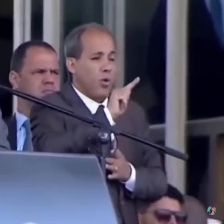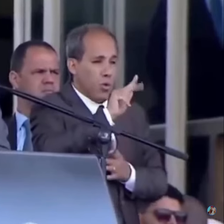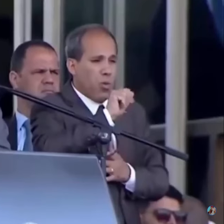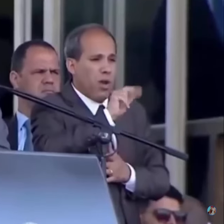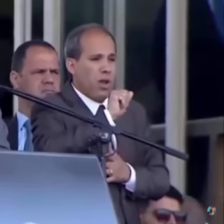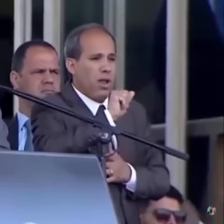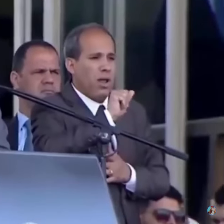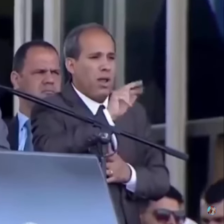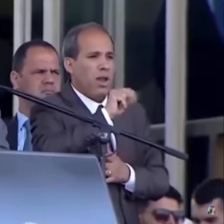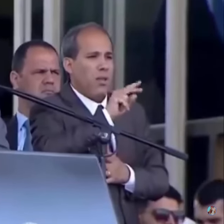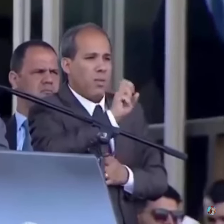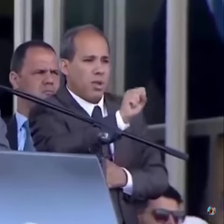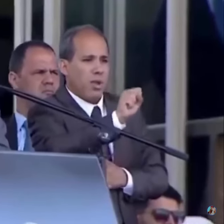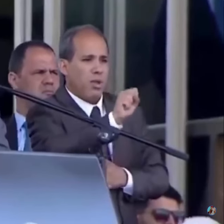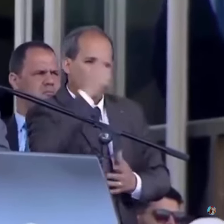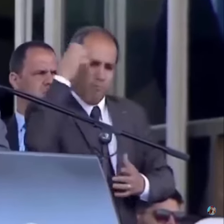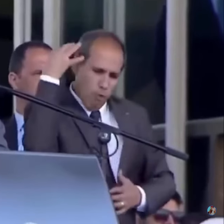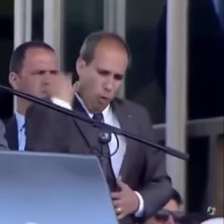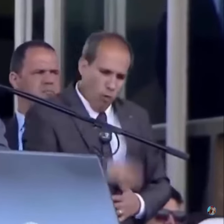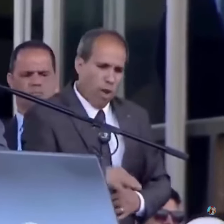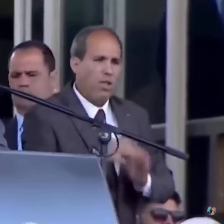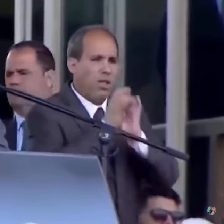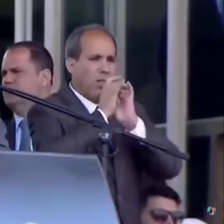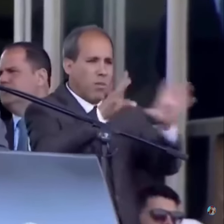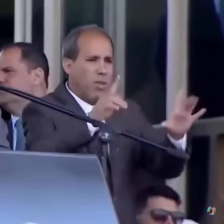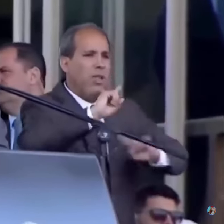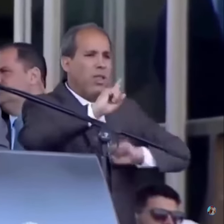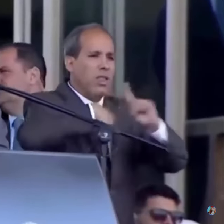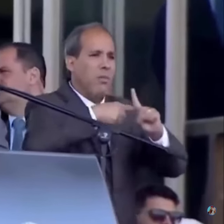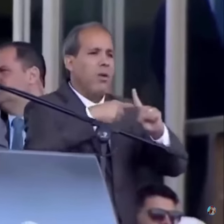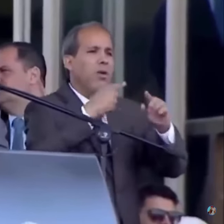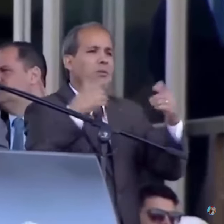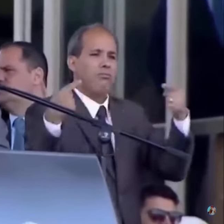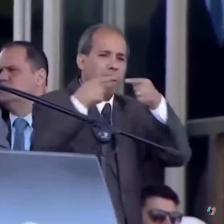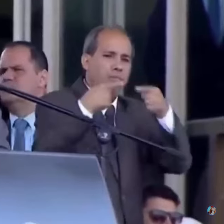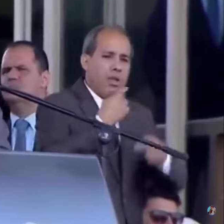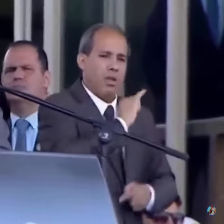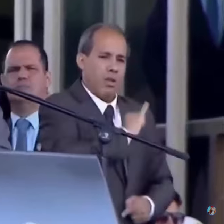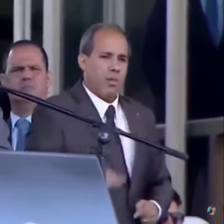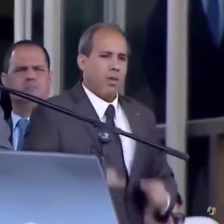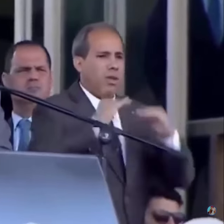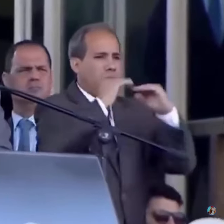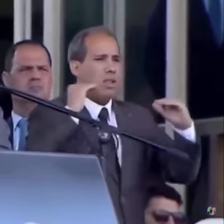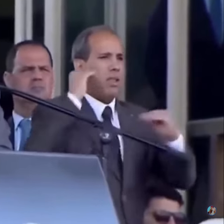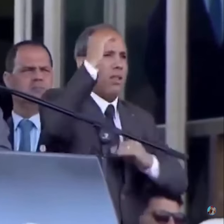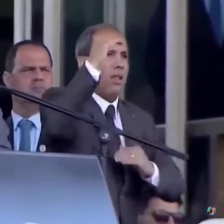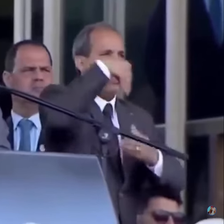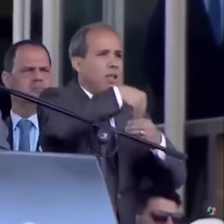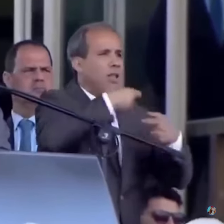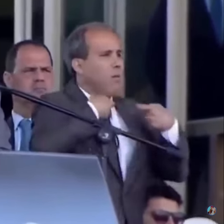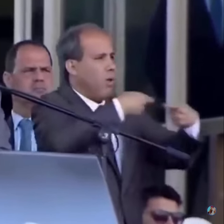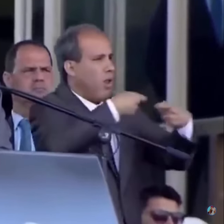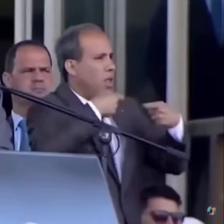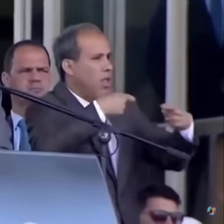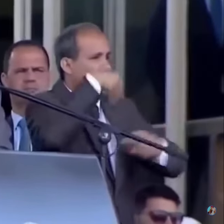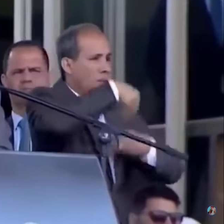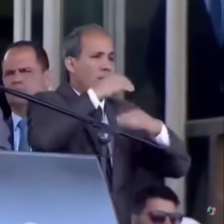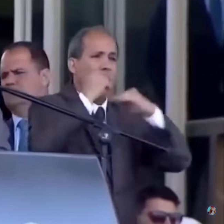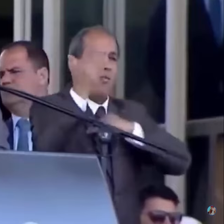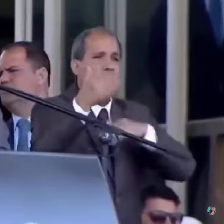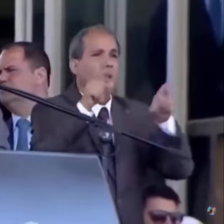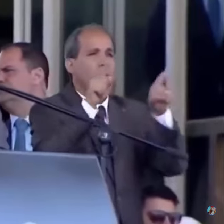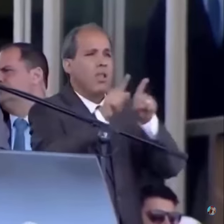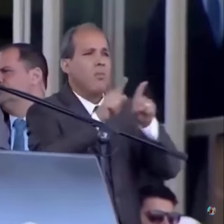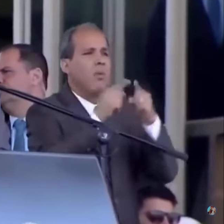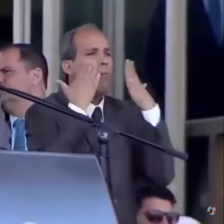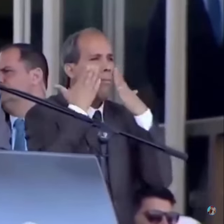na independência, confirmada no império, exaltada nas lutas internas e externas e